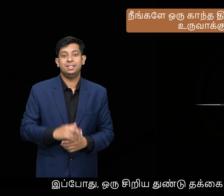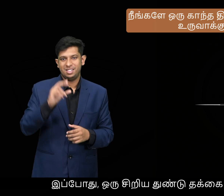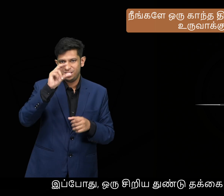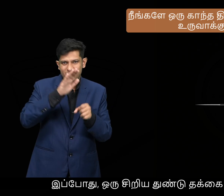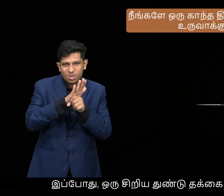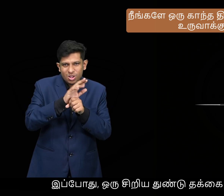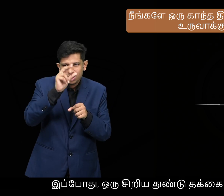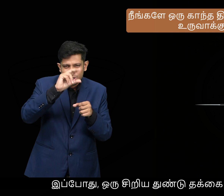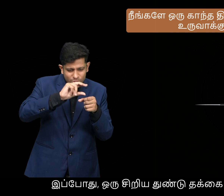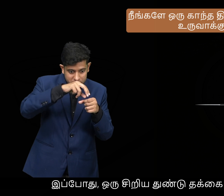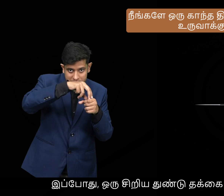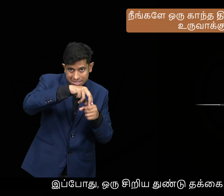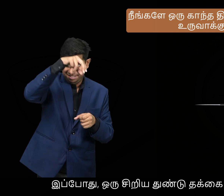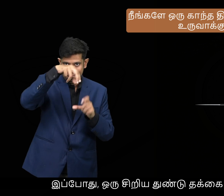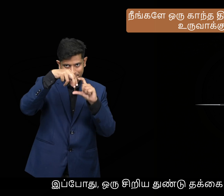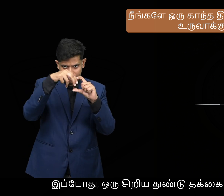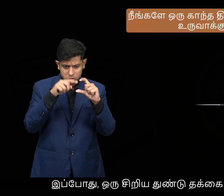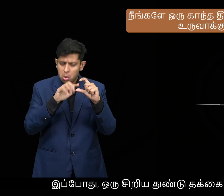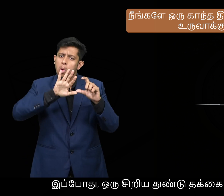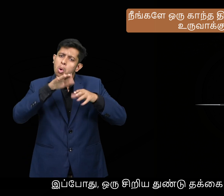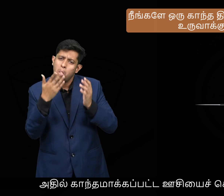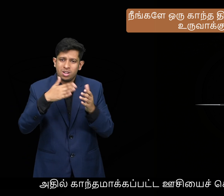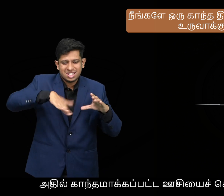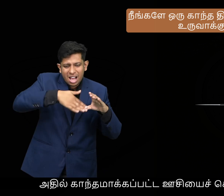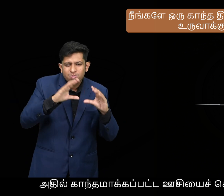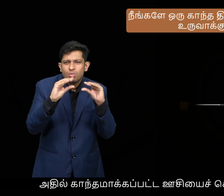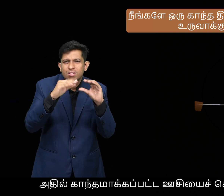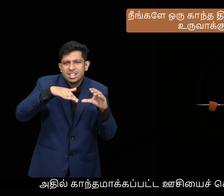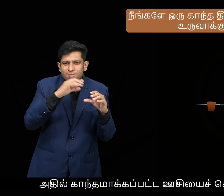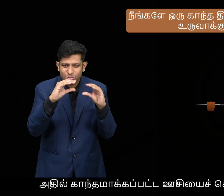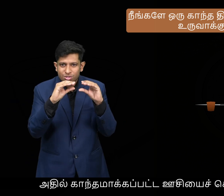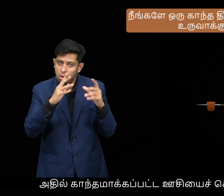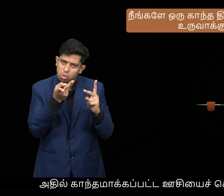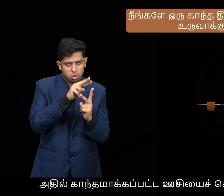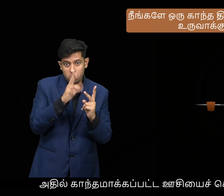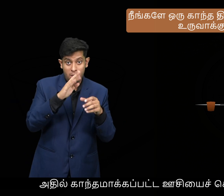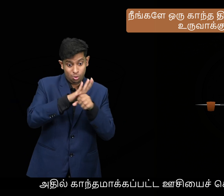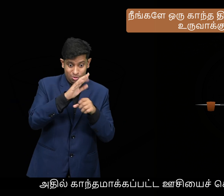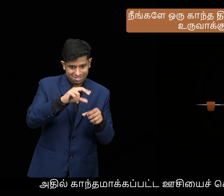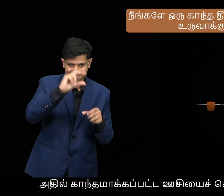இப்போது ஒரு சிறிய துண்டு தக்கை எடுத்து அதில் காந்தமாக்கப்பட்ட ஊசியை சொருகவும்.